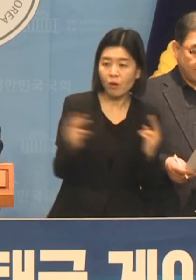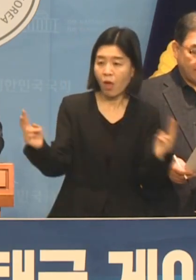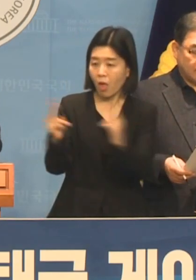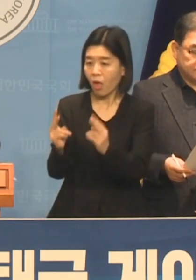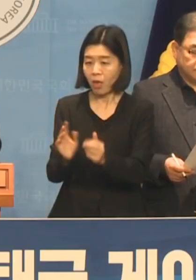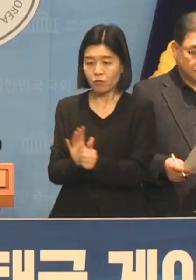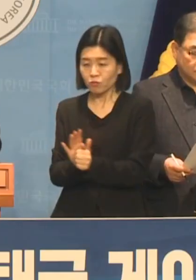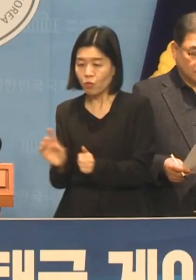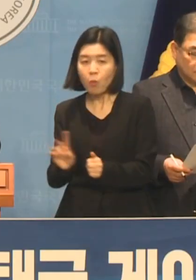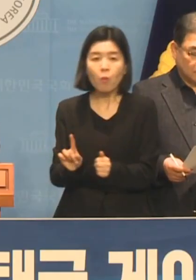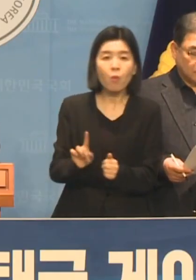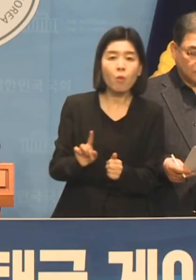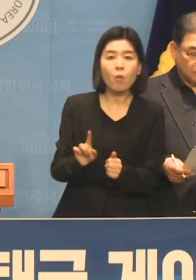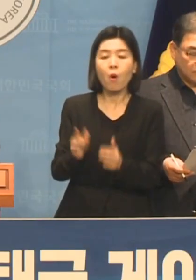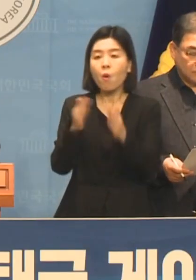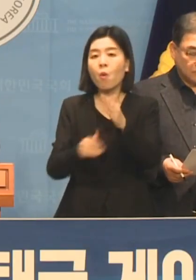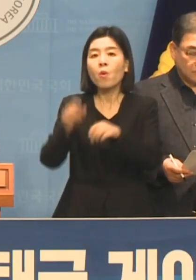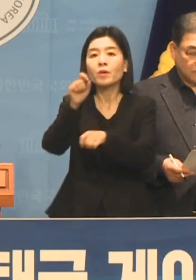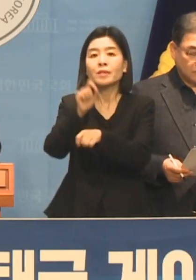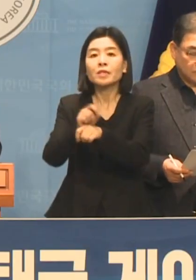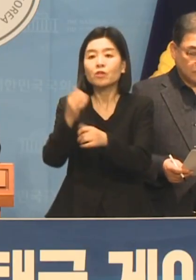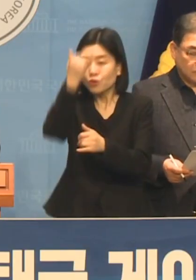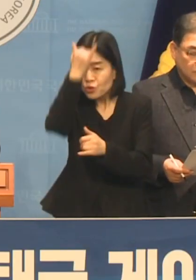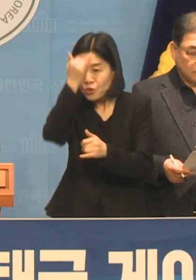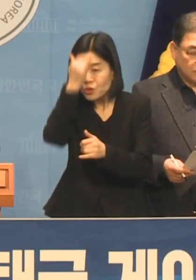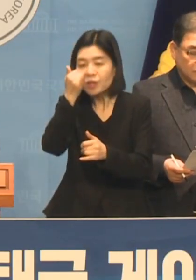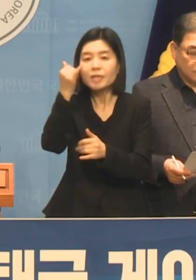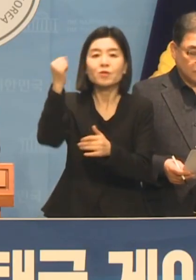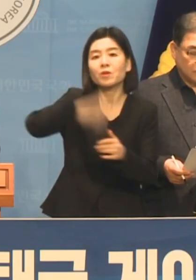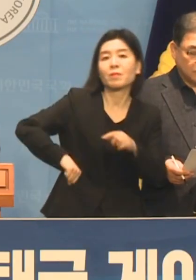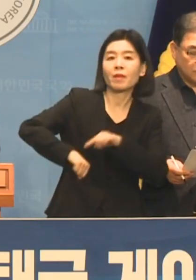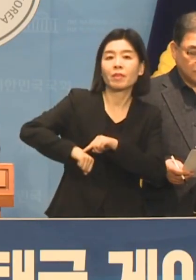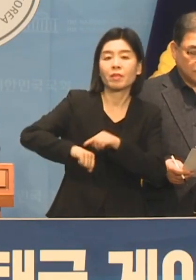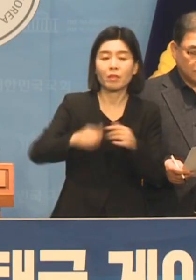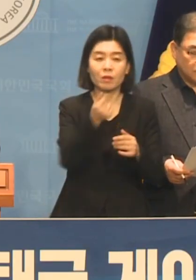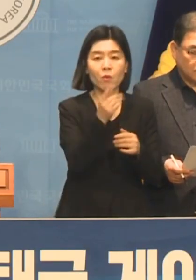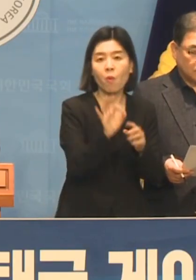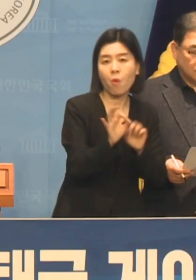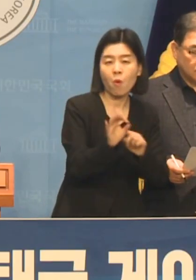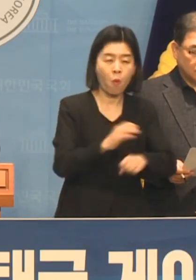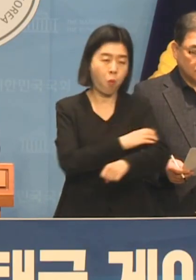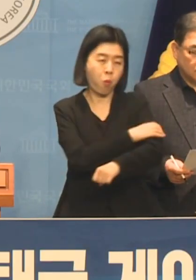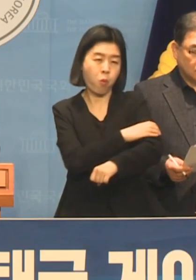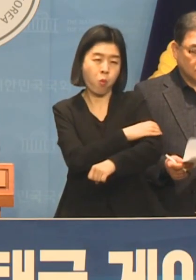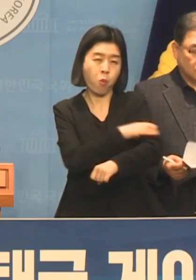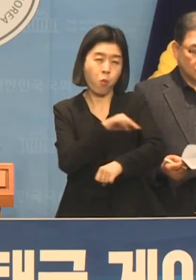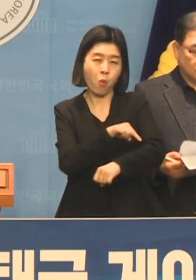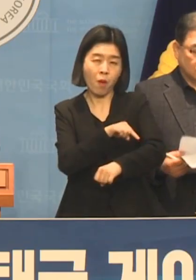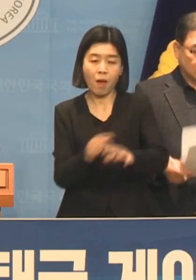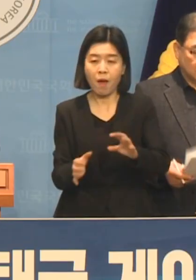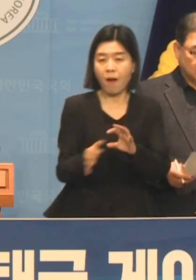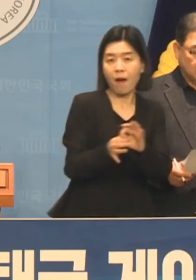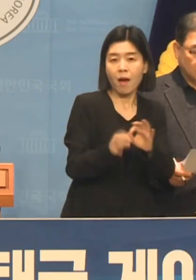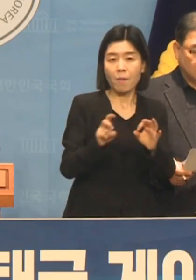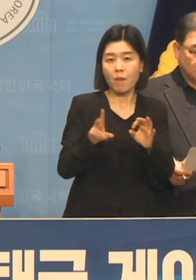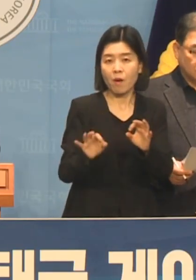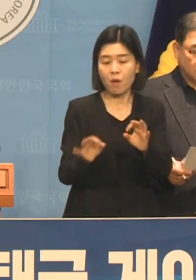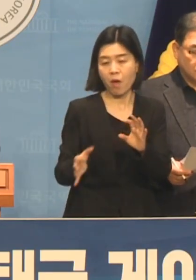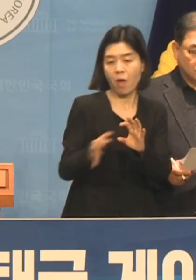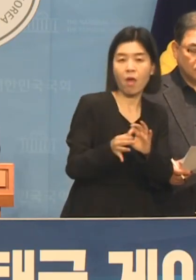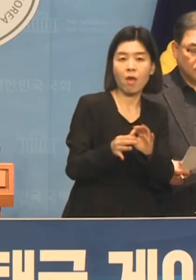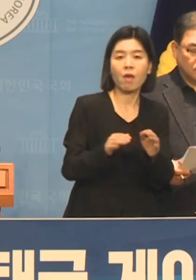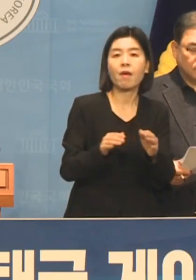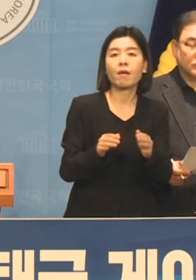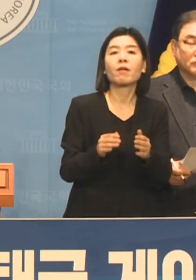이는 명백한 공직윤리 위반이며 홍준표 시장의 권력 네트워크에 명태균이 깊숙이